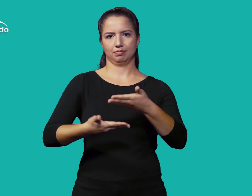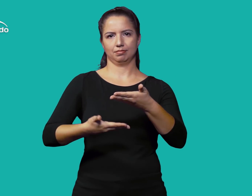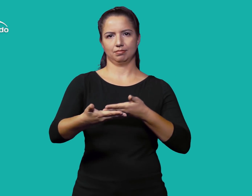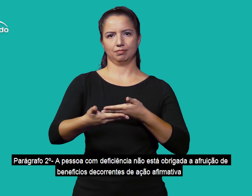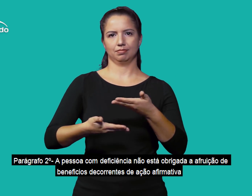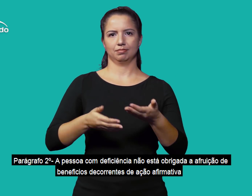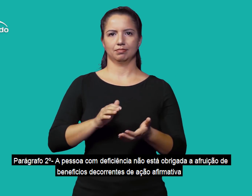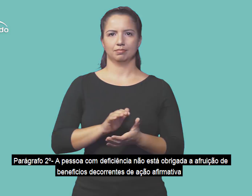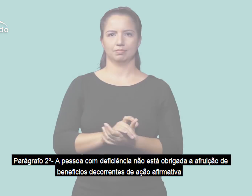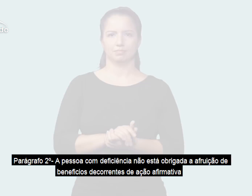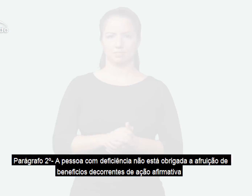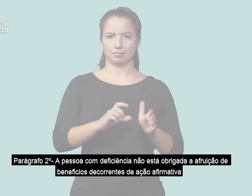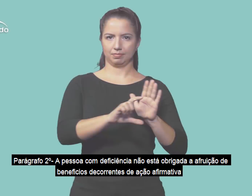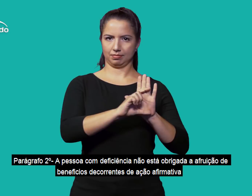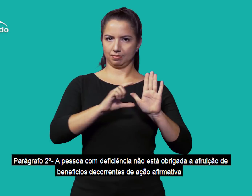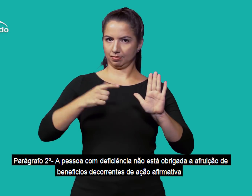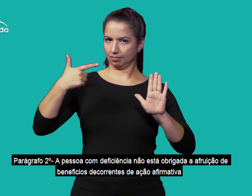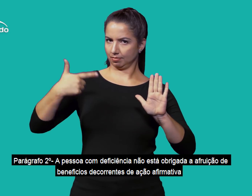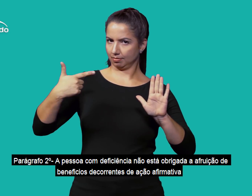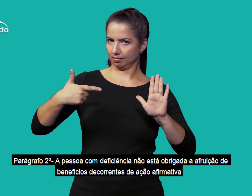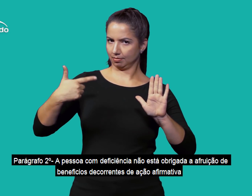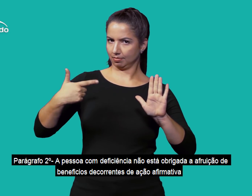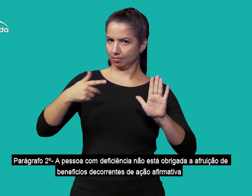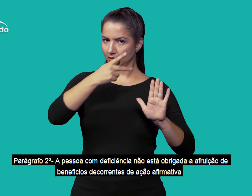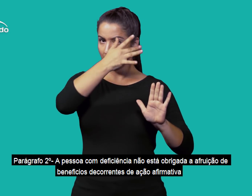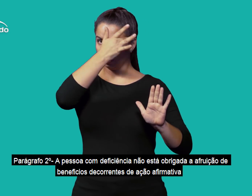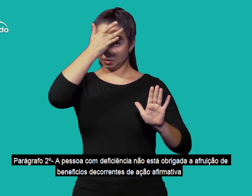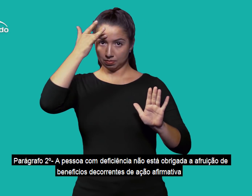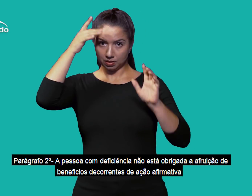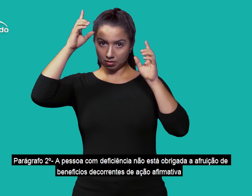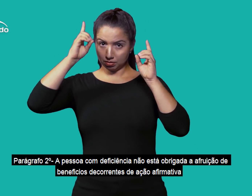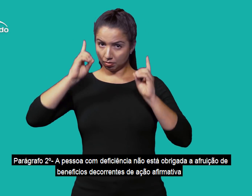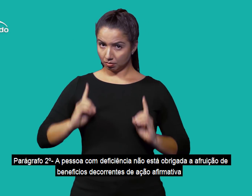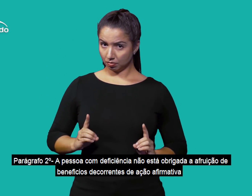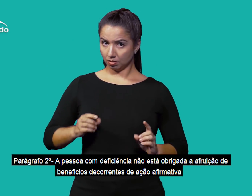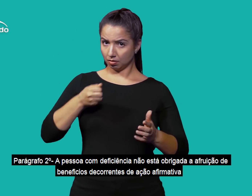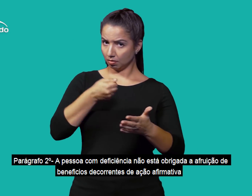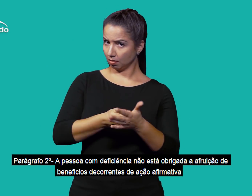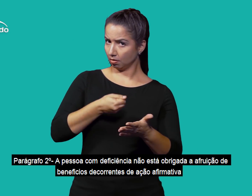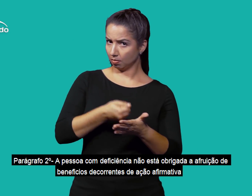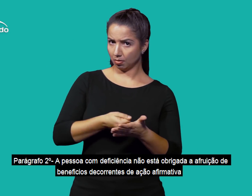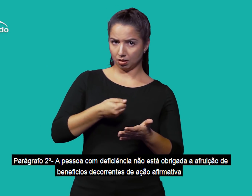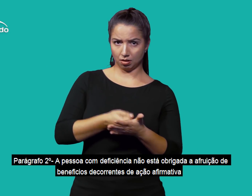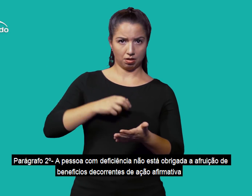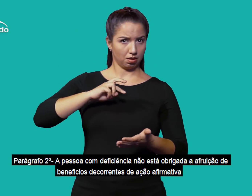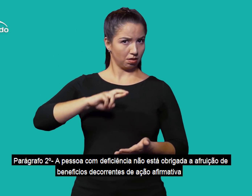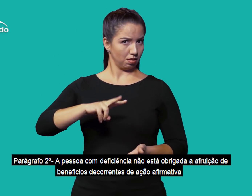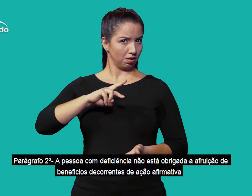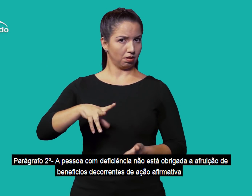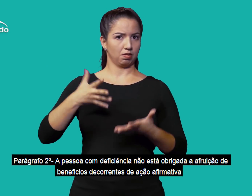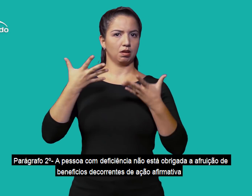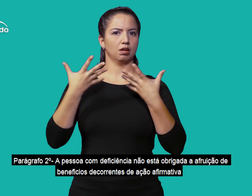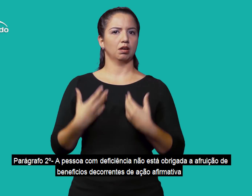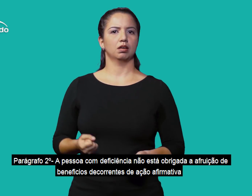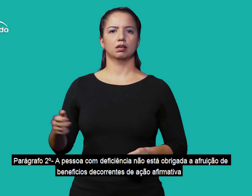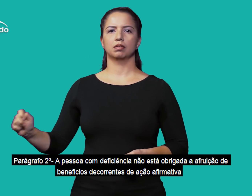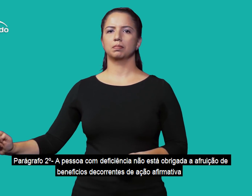parágrafo 2º a pessoa com deficiência não está obrigada a fruição de benefícios decorrentes de